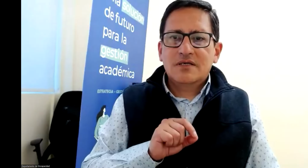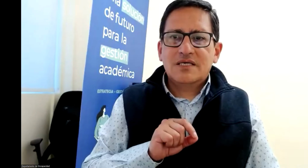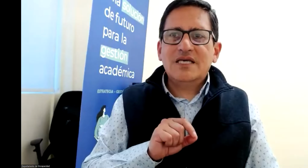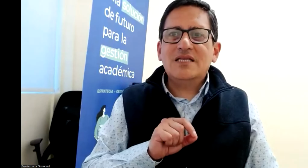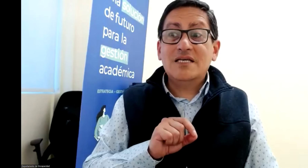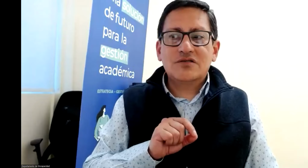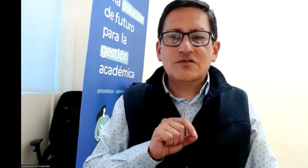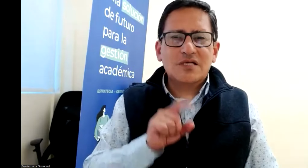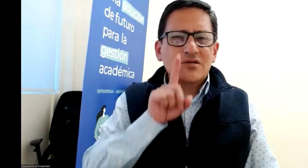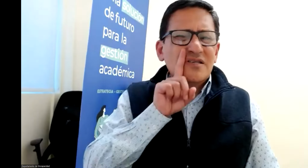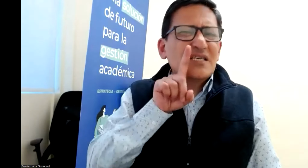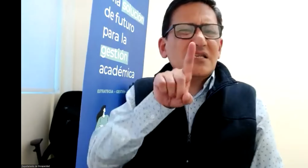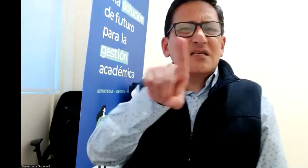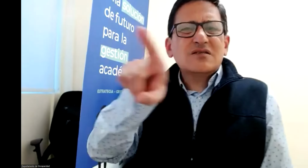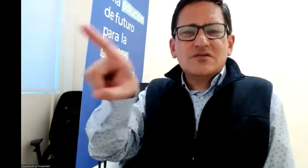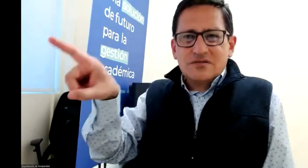quién de estos cierto quién de estos